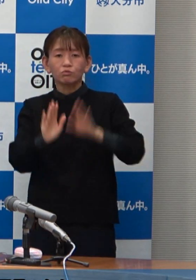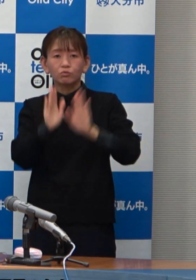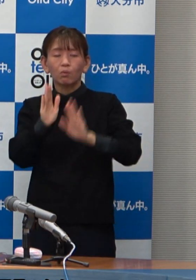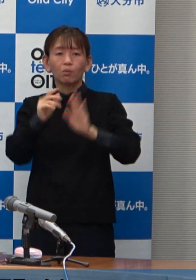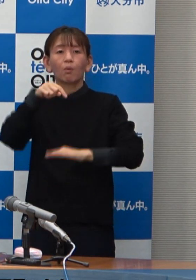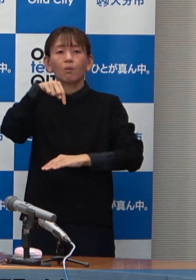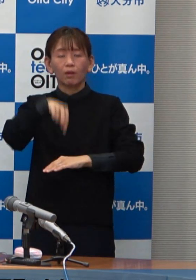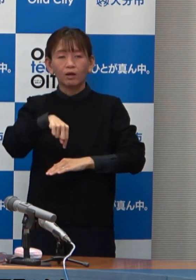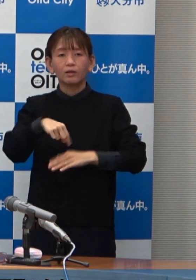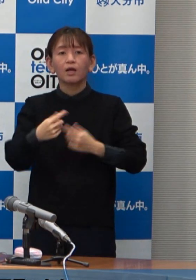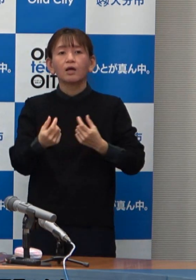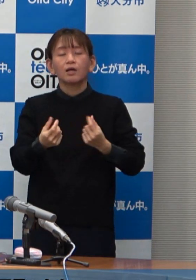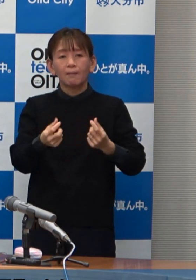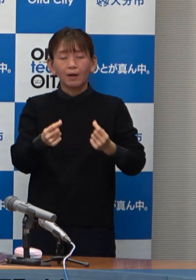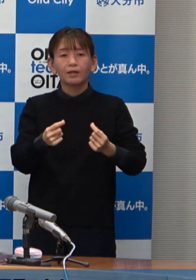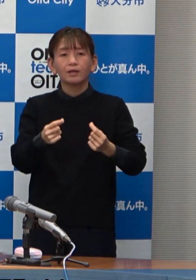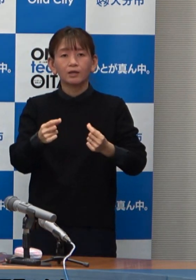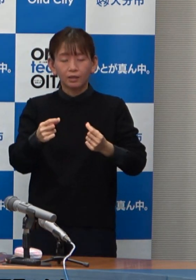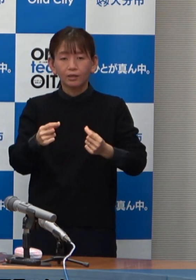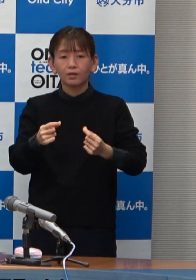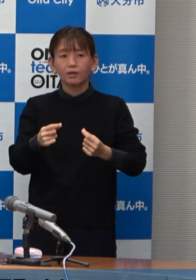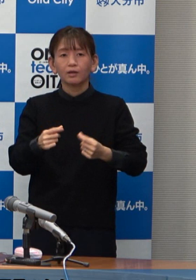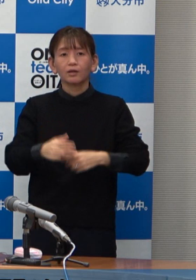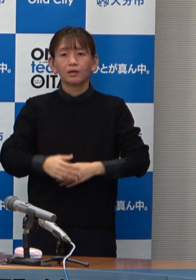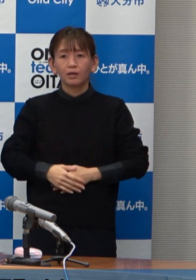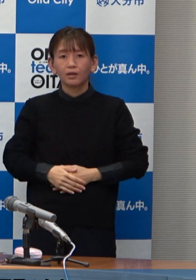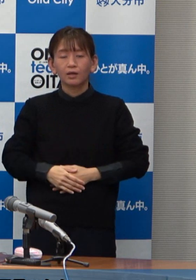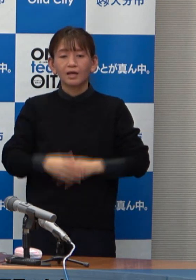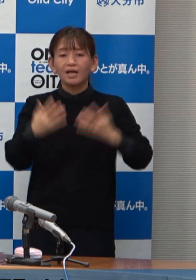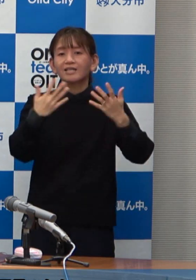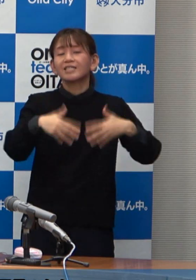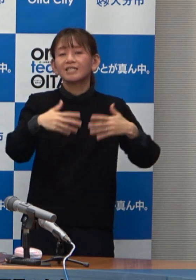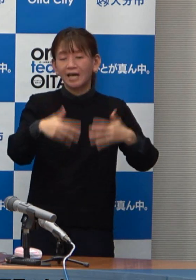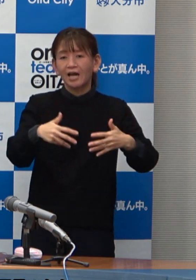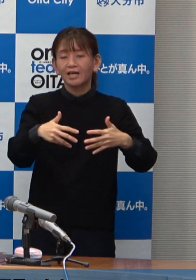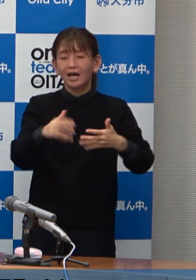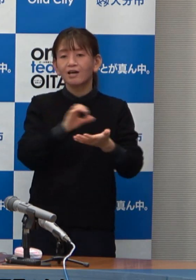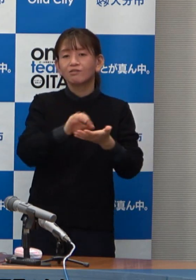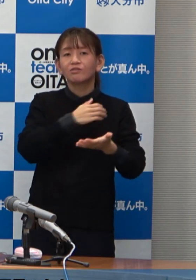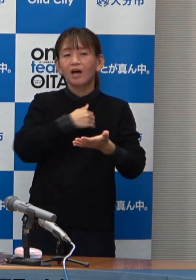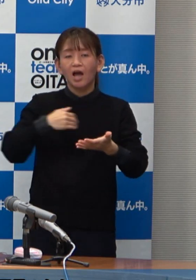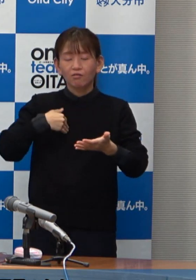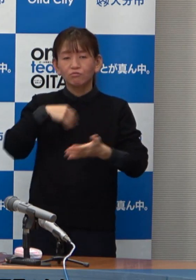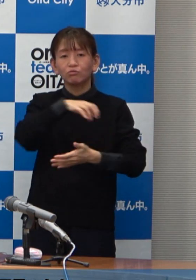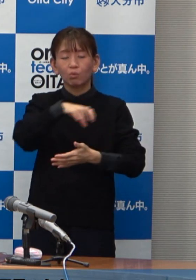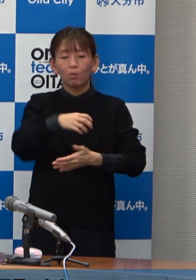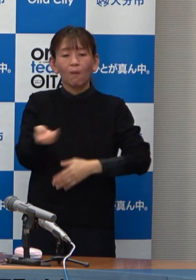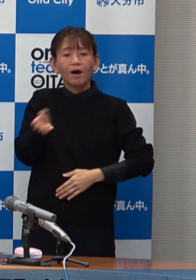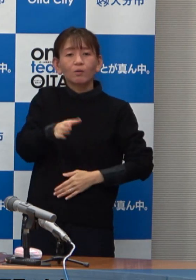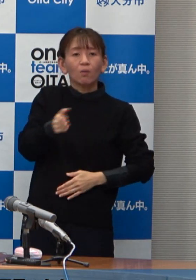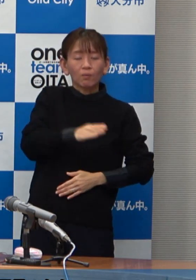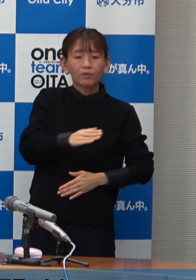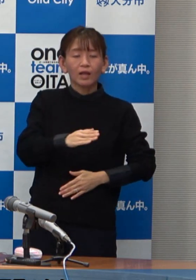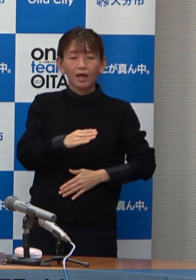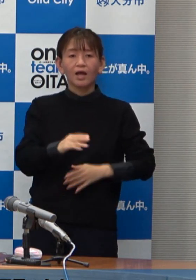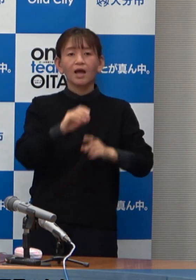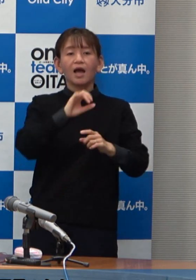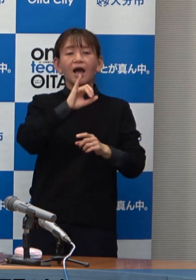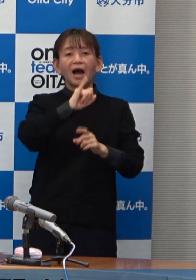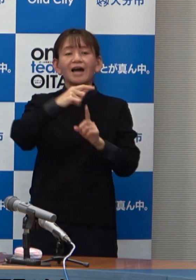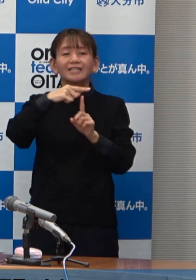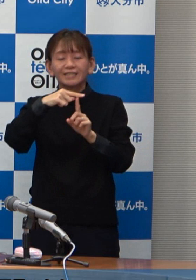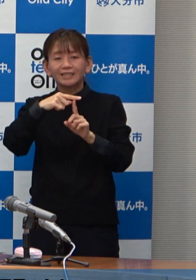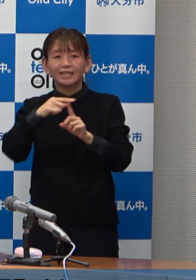皆さん機械が使えるところは機械を使ってITAIを使ってできるだけ